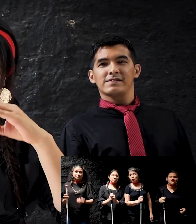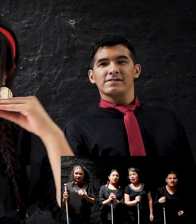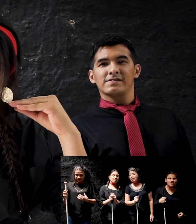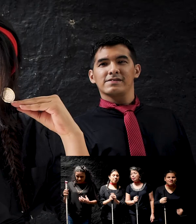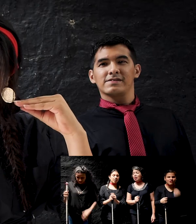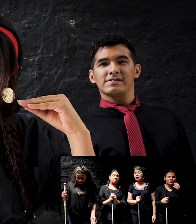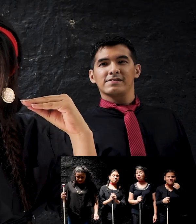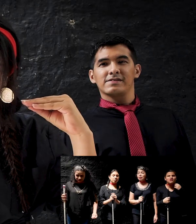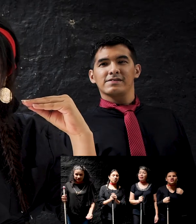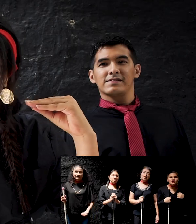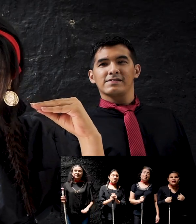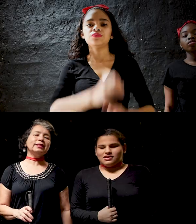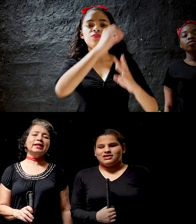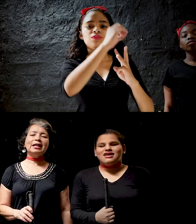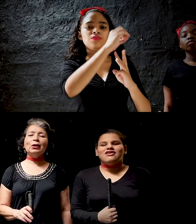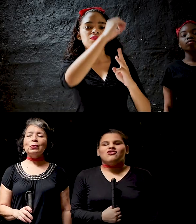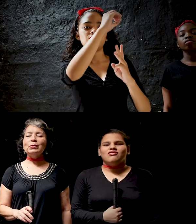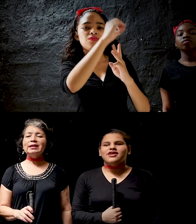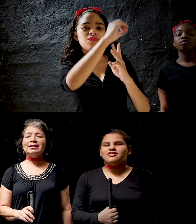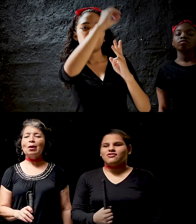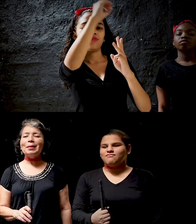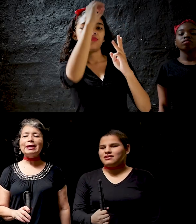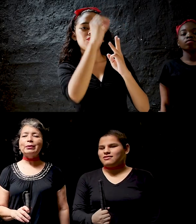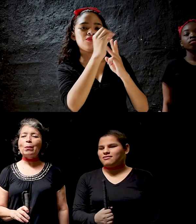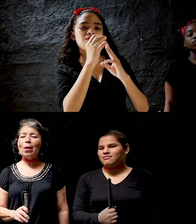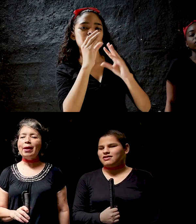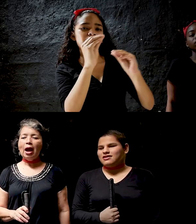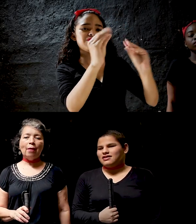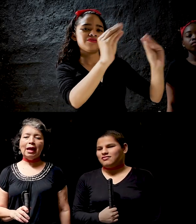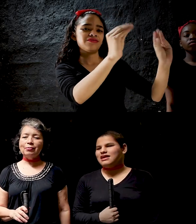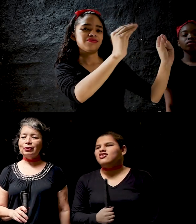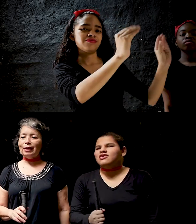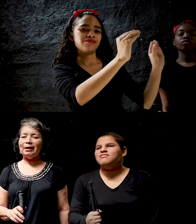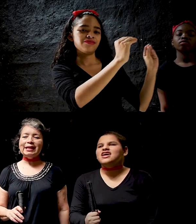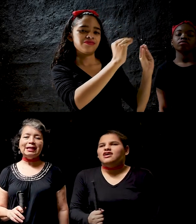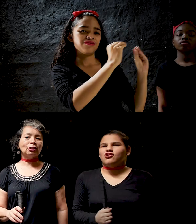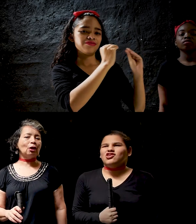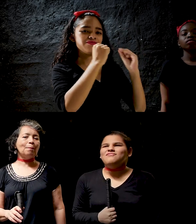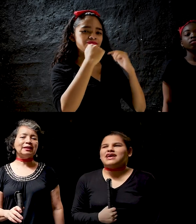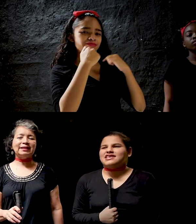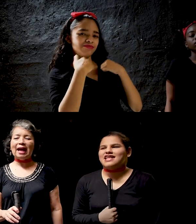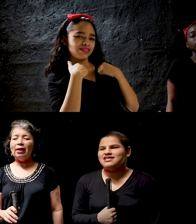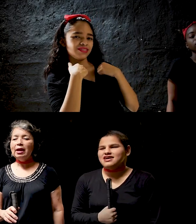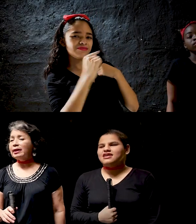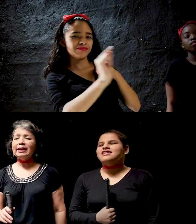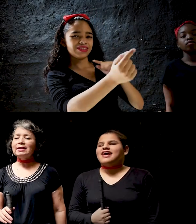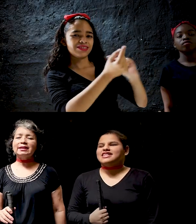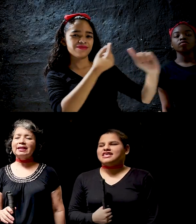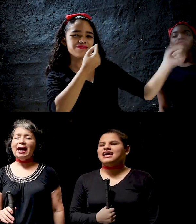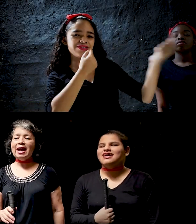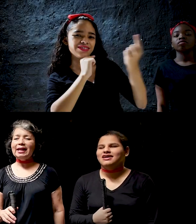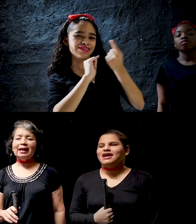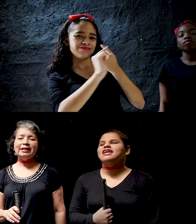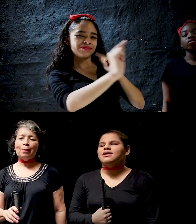no me ayuda y mi boca es un buzón. Si charlo con Luis, con Pedro o con Juan, hablando de mí, los hombres están, critican